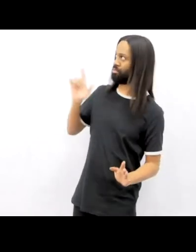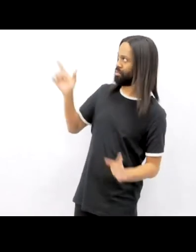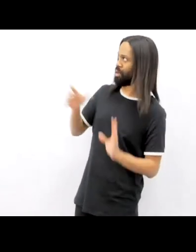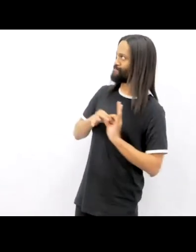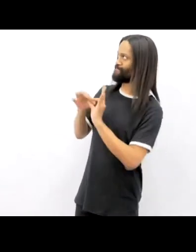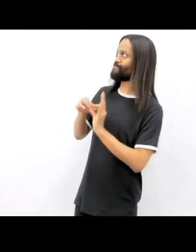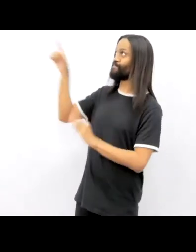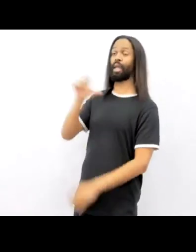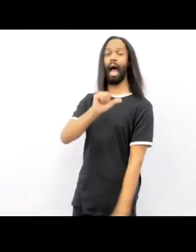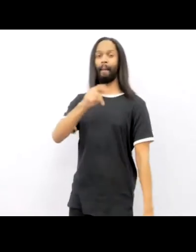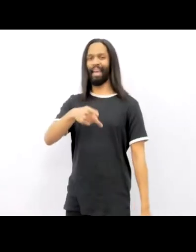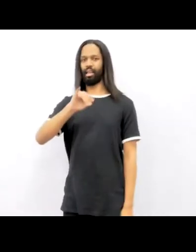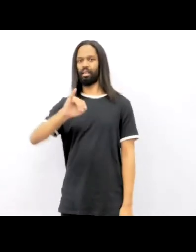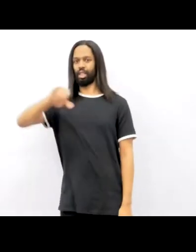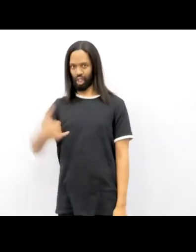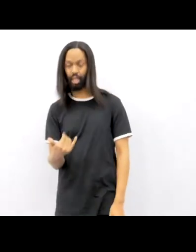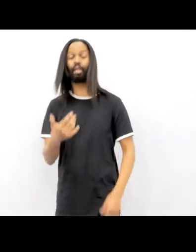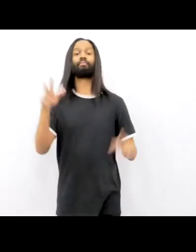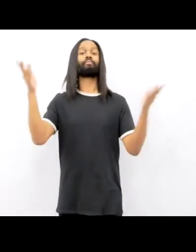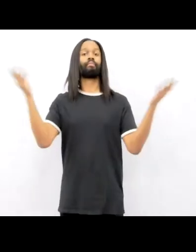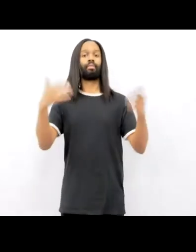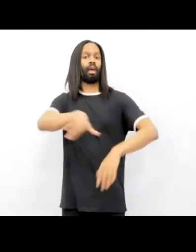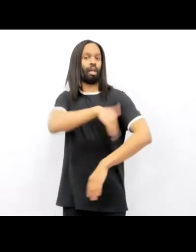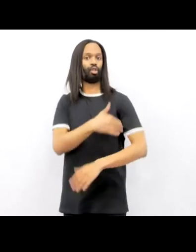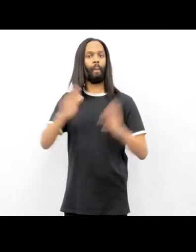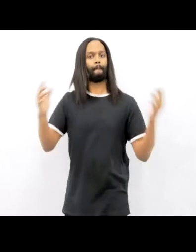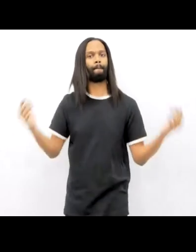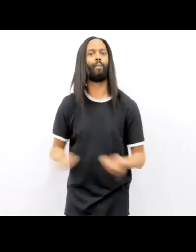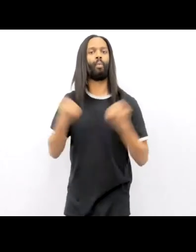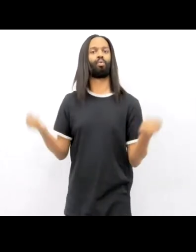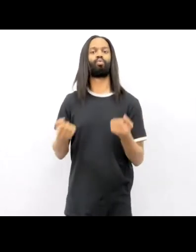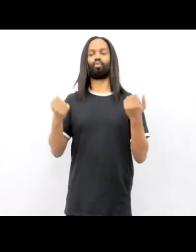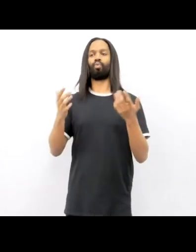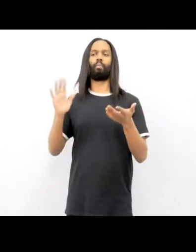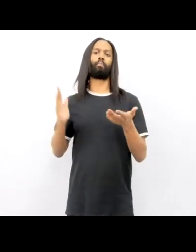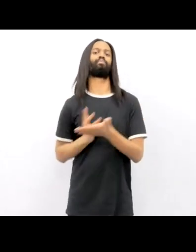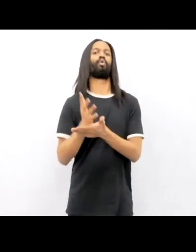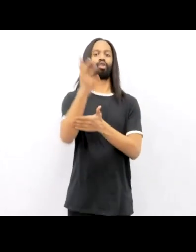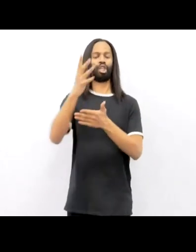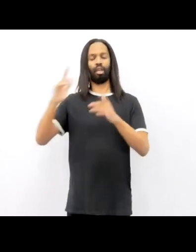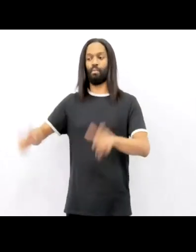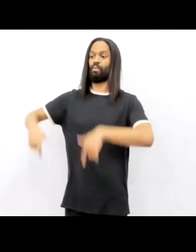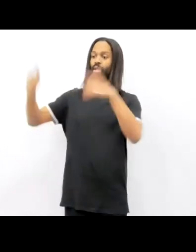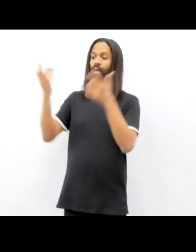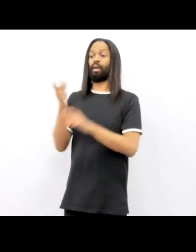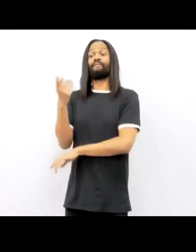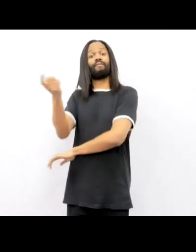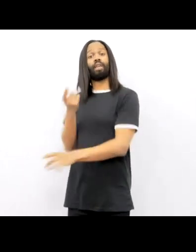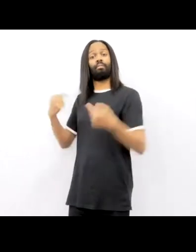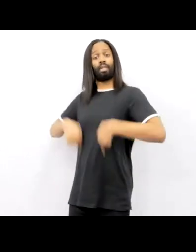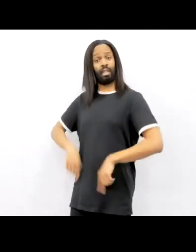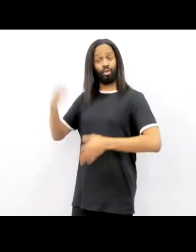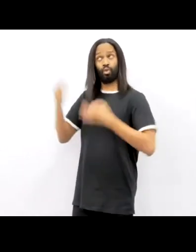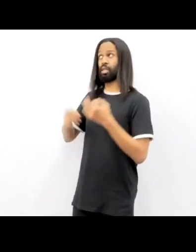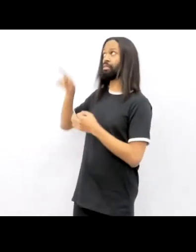Pige, qui est l'agence pour la promotion des projets immobiliers du ministère de la Justice et qui réalise